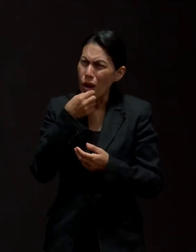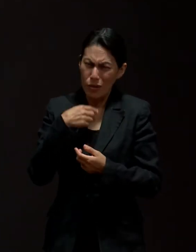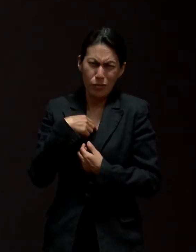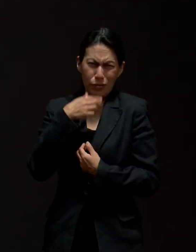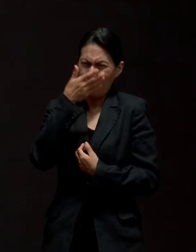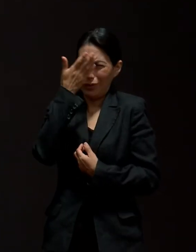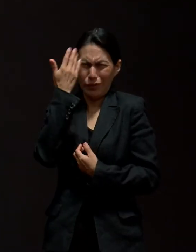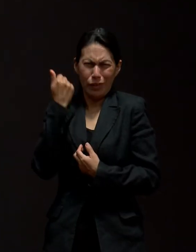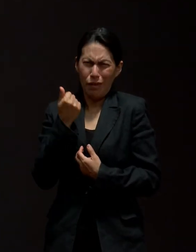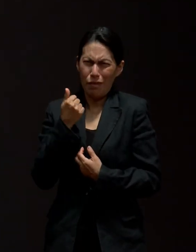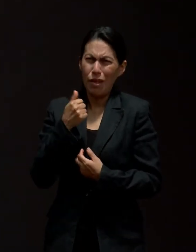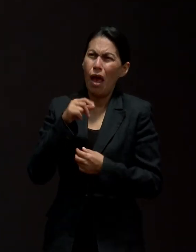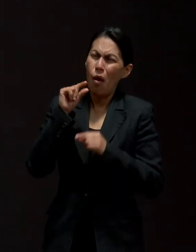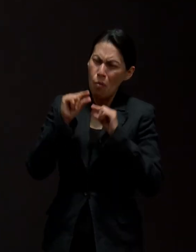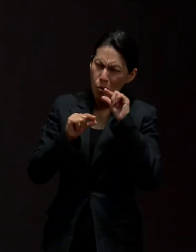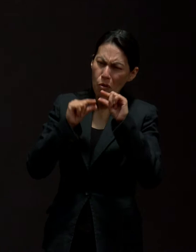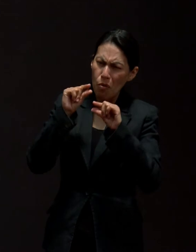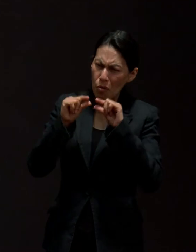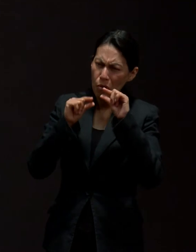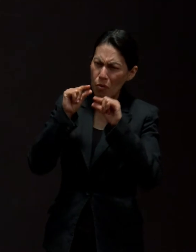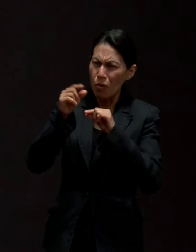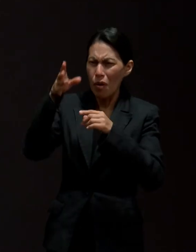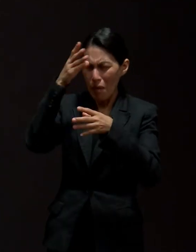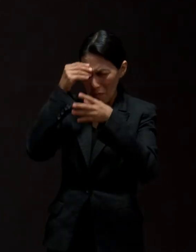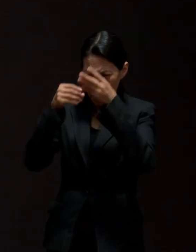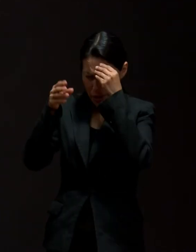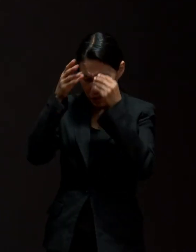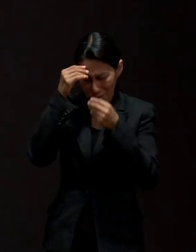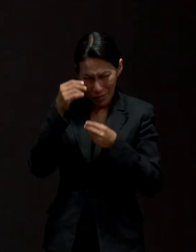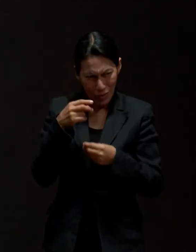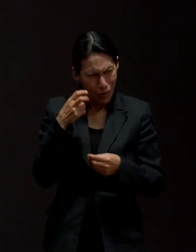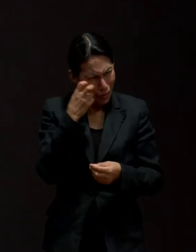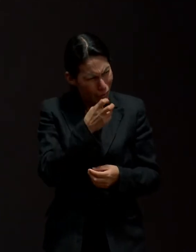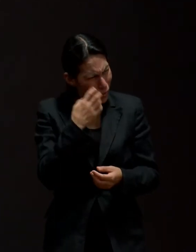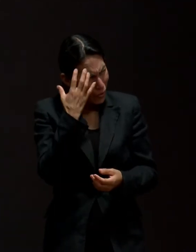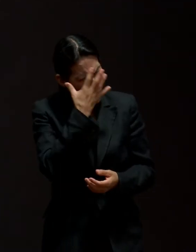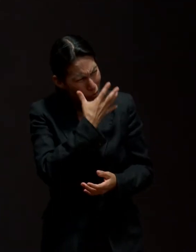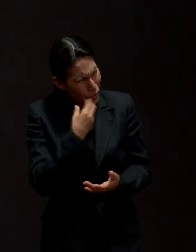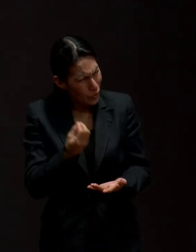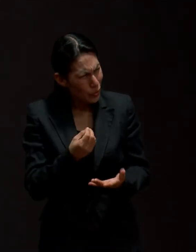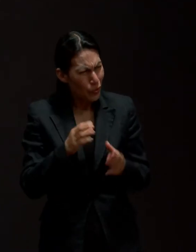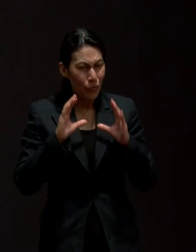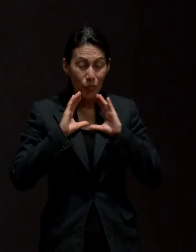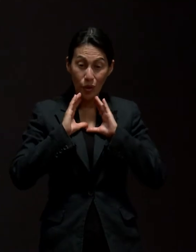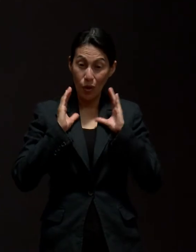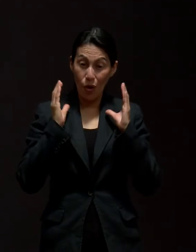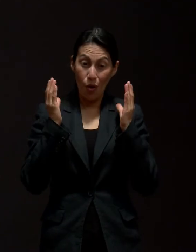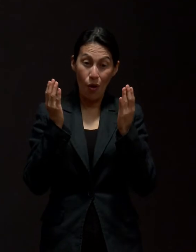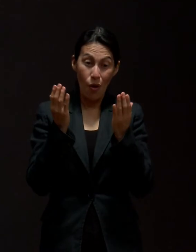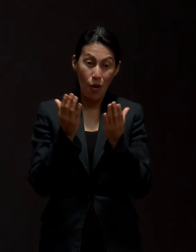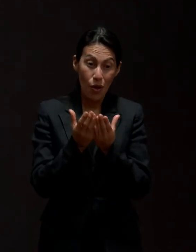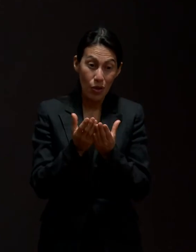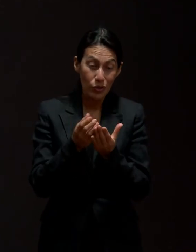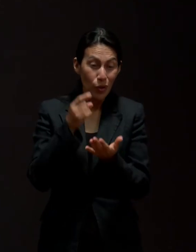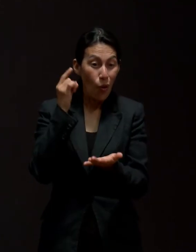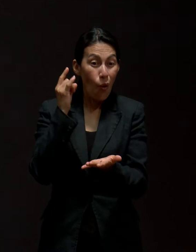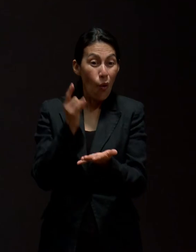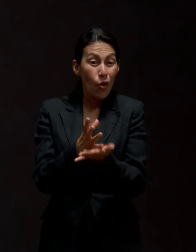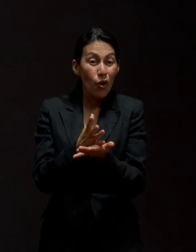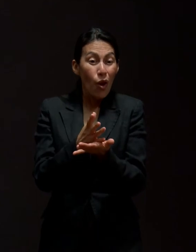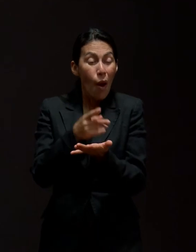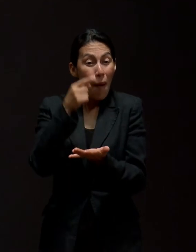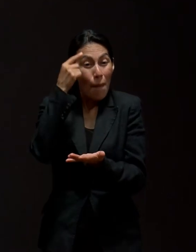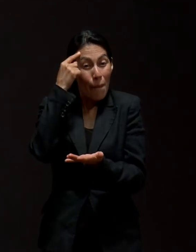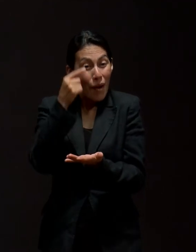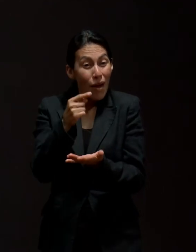himnos. Yo no sabía orar cómo orar con los himnos. Así que cada día estamos aprendiendo. Qué bonito sería tener un